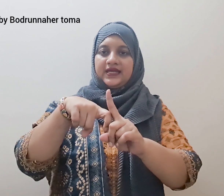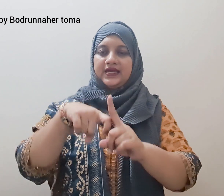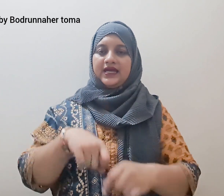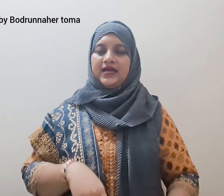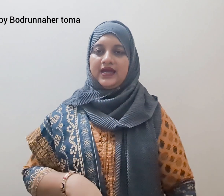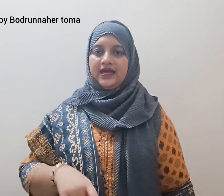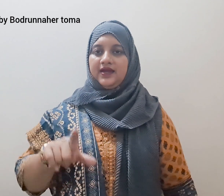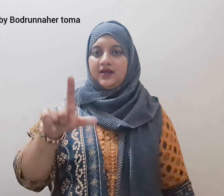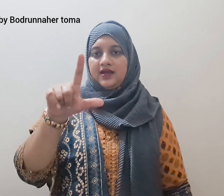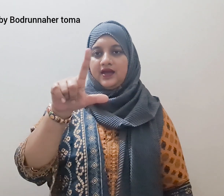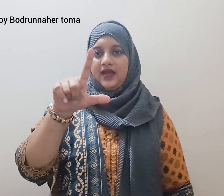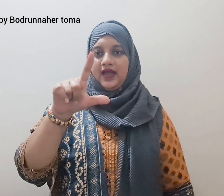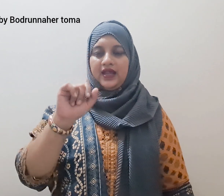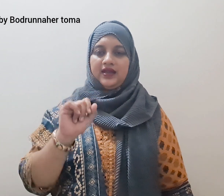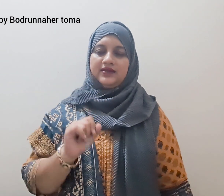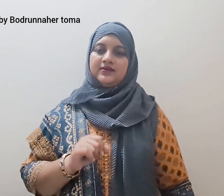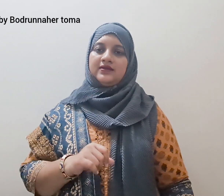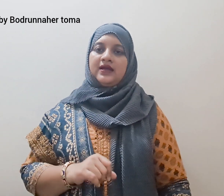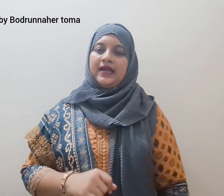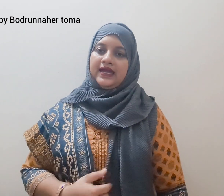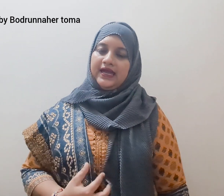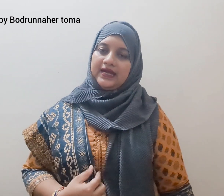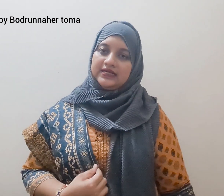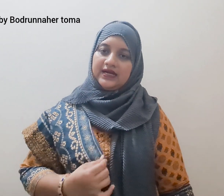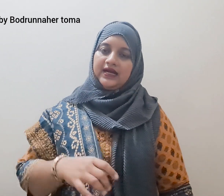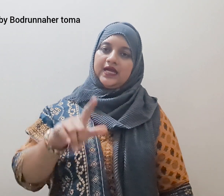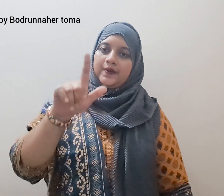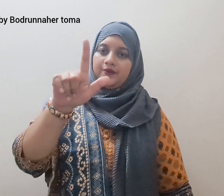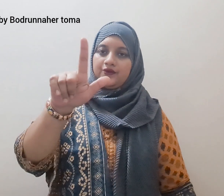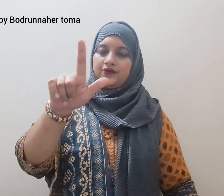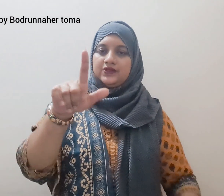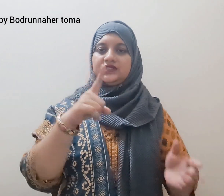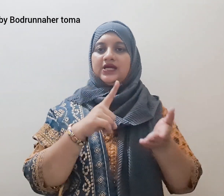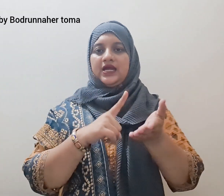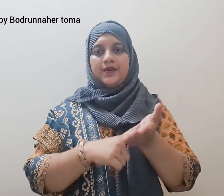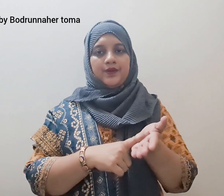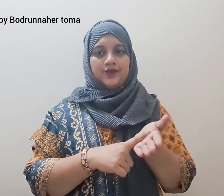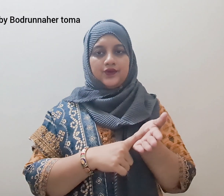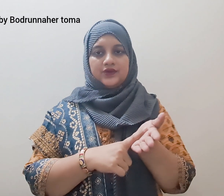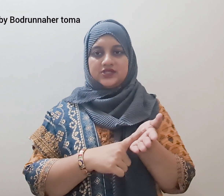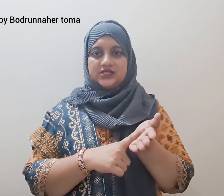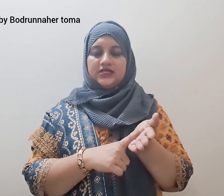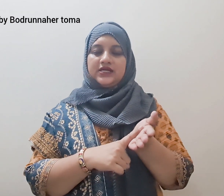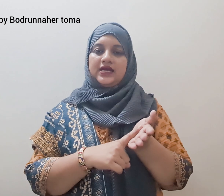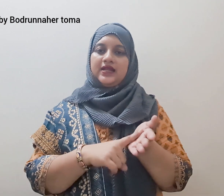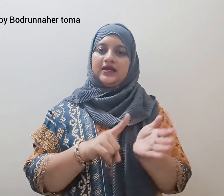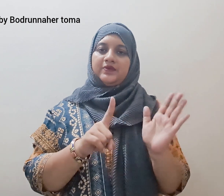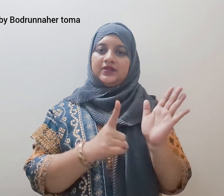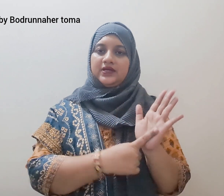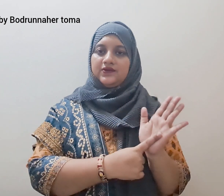কে, এল। এই এলটা এভাবেও হচ্ছে, এভাবেও হচ্ছে, এটা খেয়াল রাখবেন। দেখুন